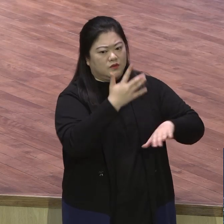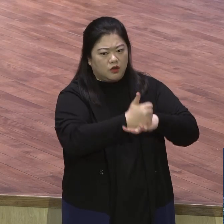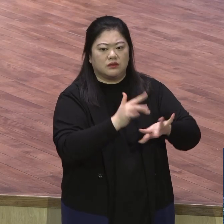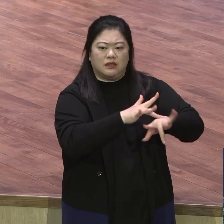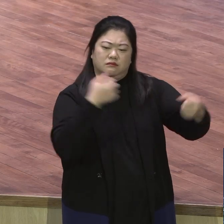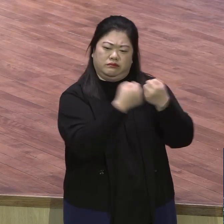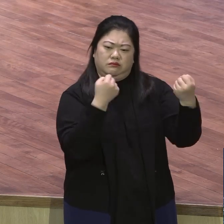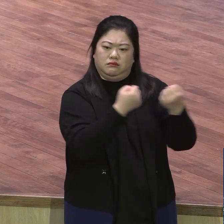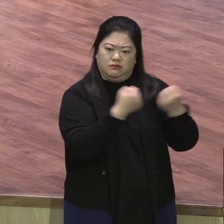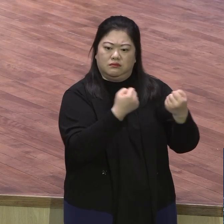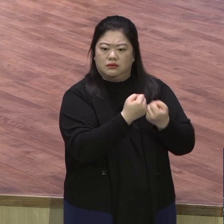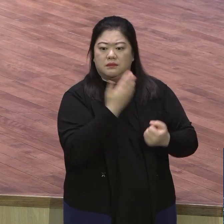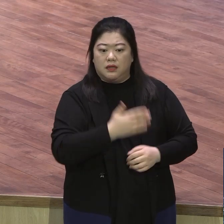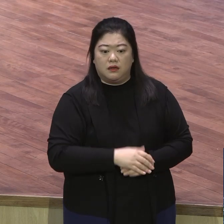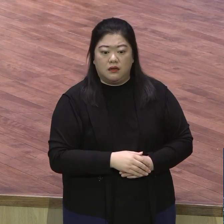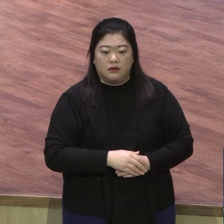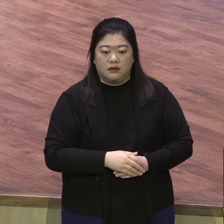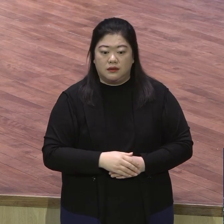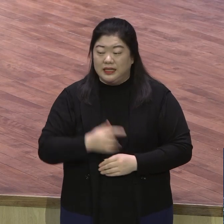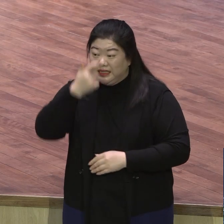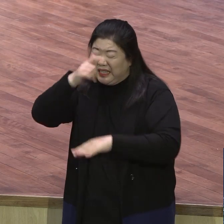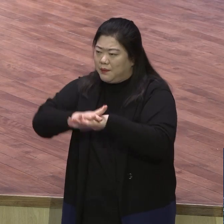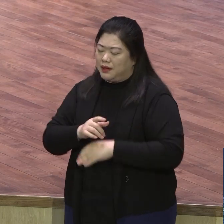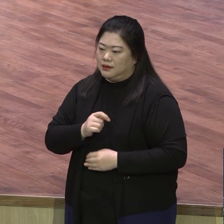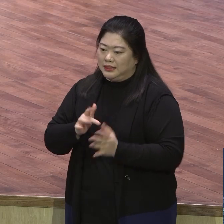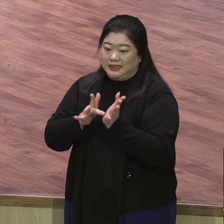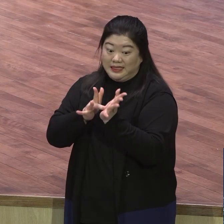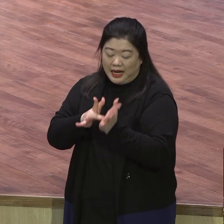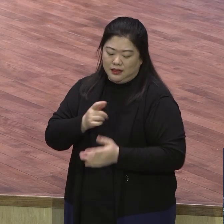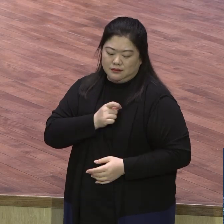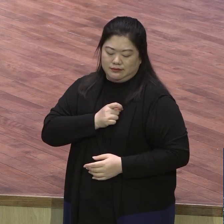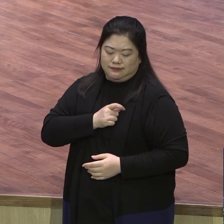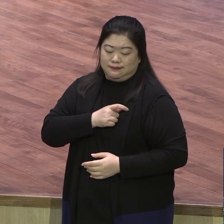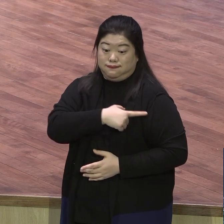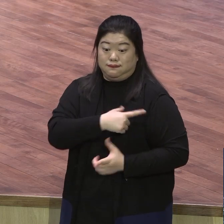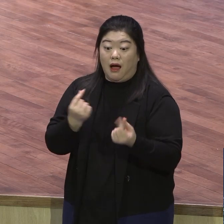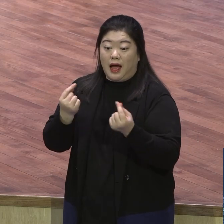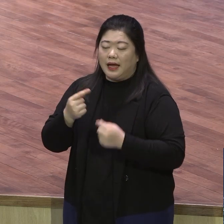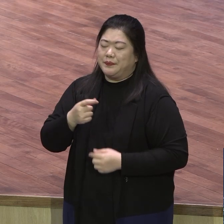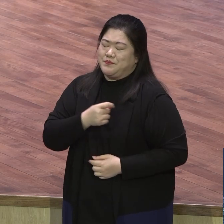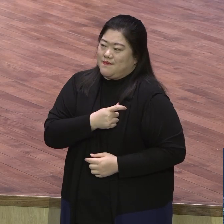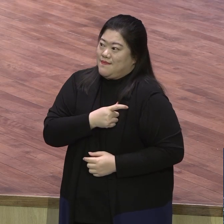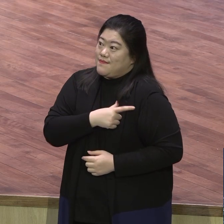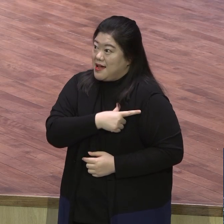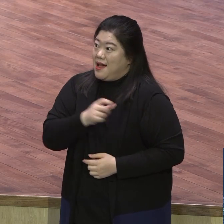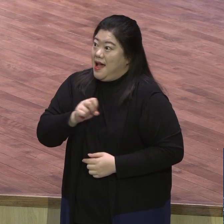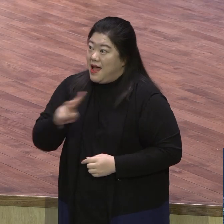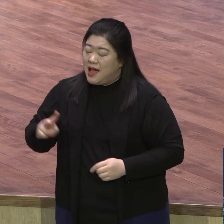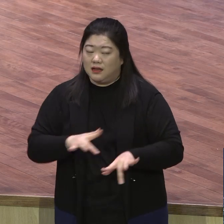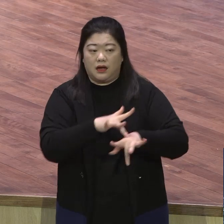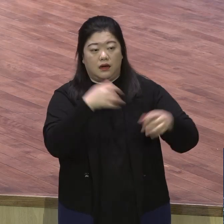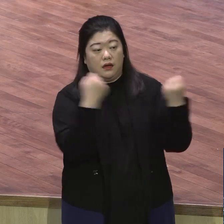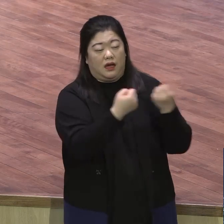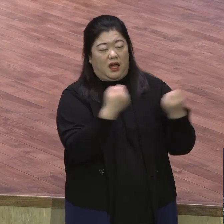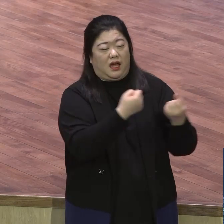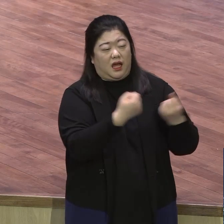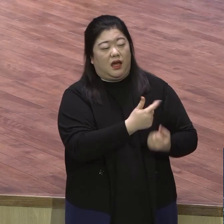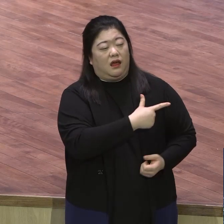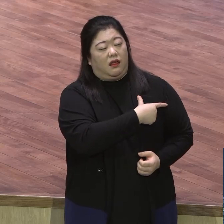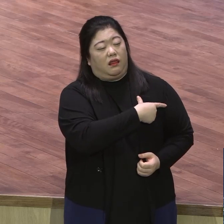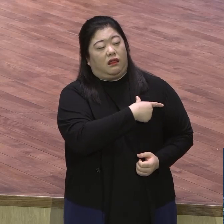예배를 통해서 힘을 얻어야 영적 싸움을 싸우니까 그리고 영적인 사람으로 살 수가 있으니까 세상 사람들과